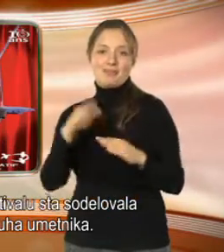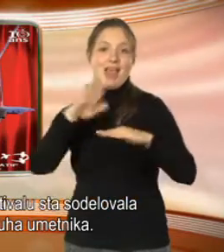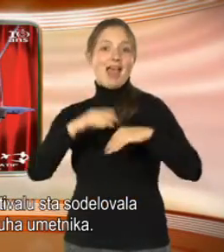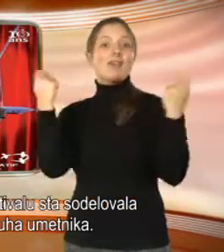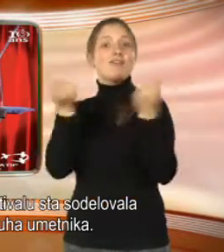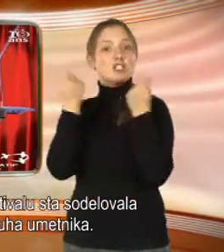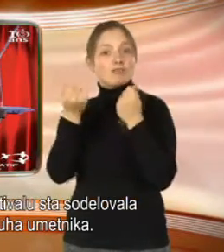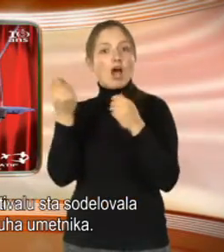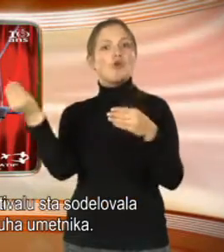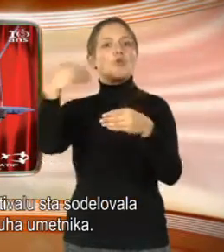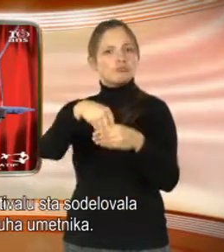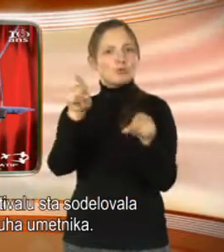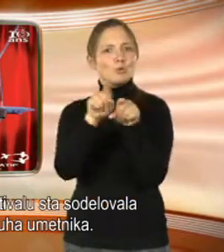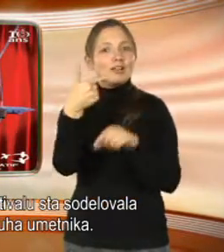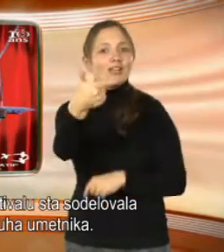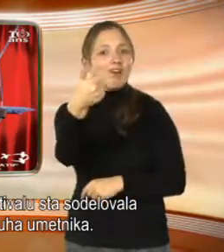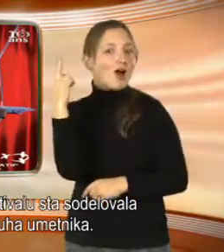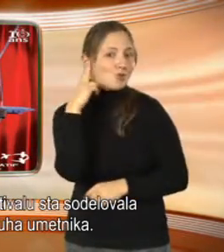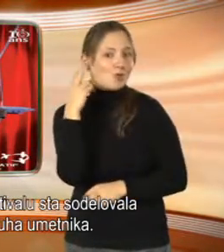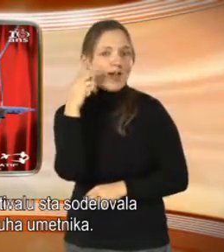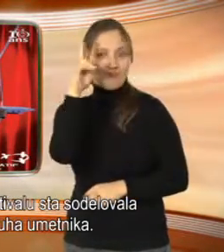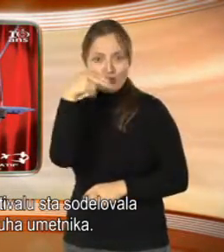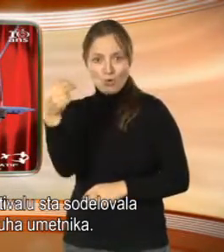Na festivalu sta sodelovala tudi dva gluha umetnika.